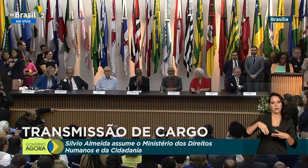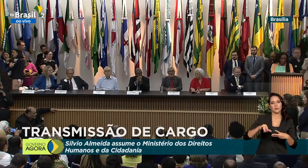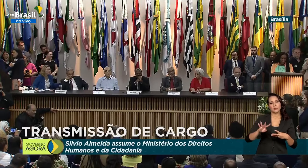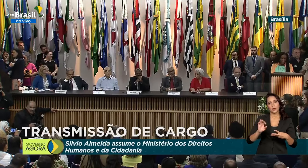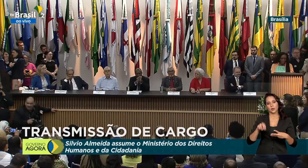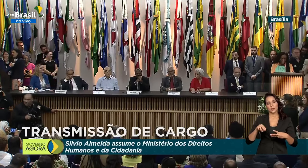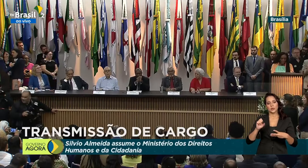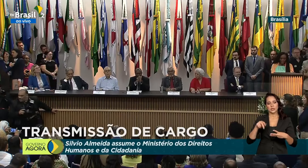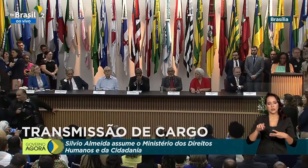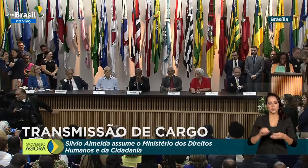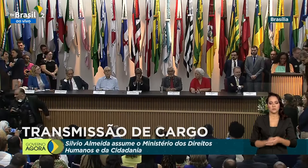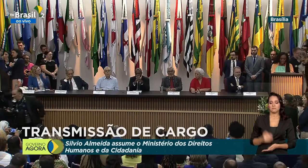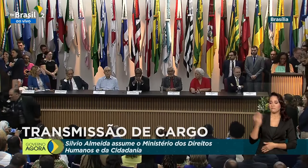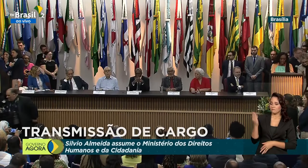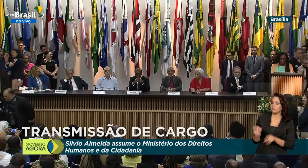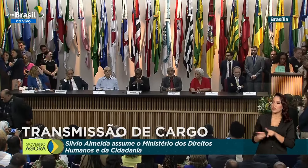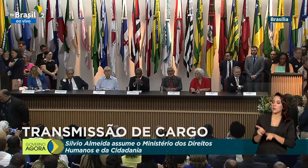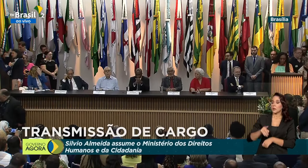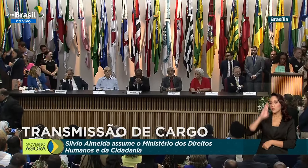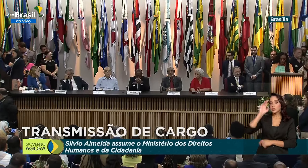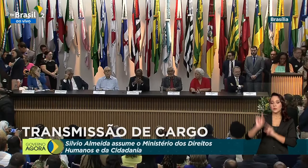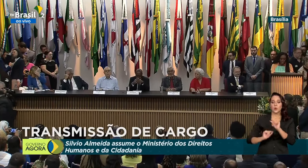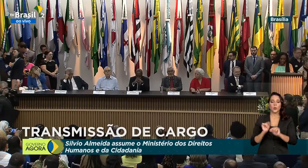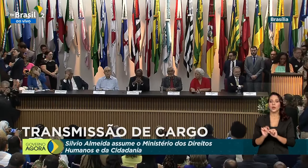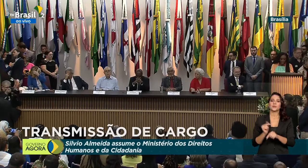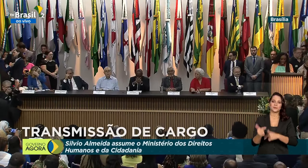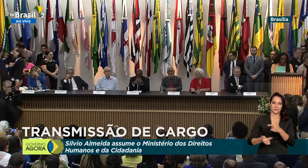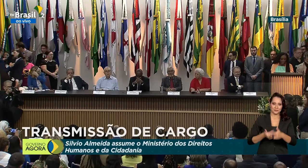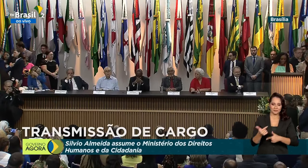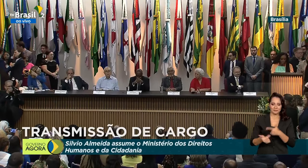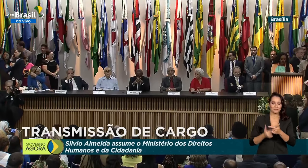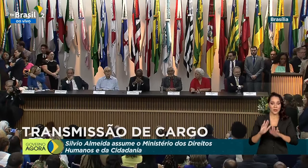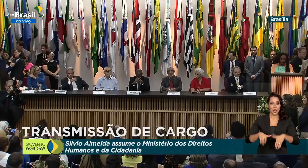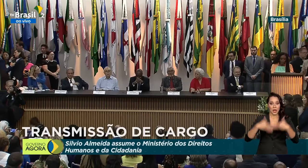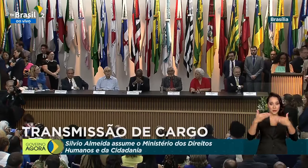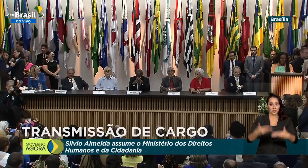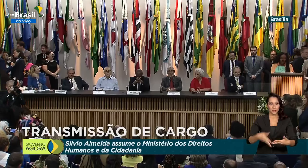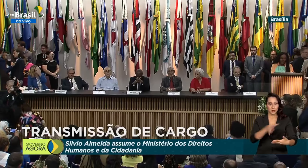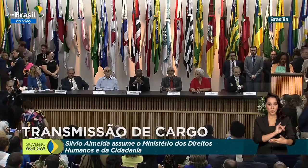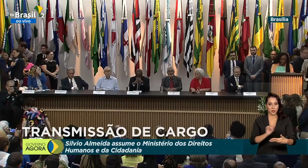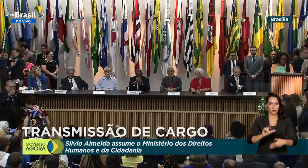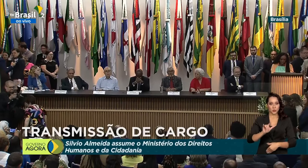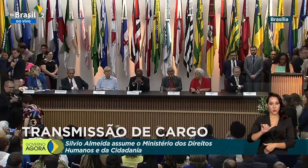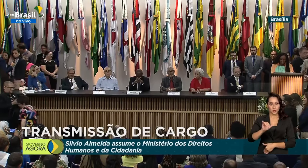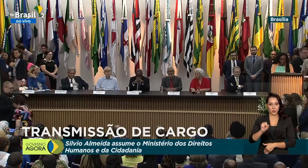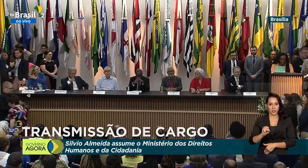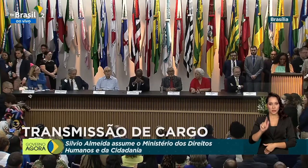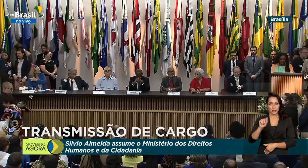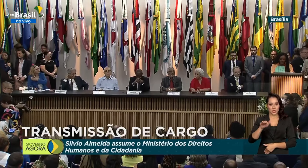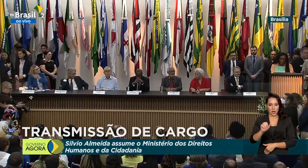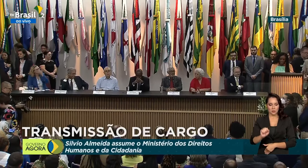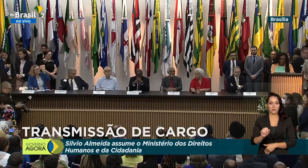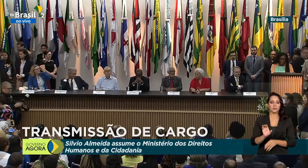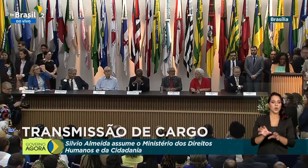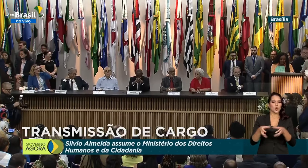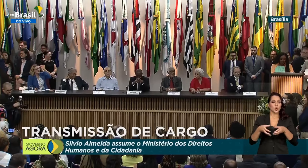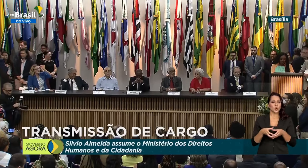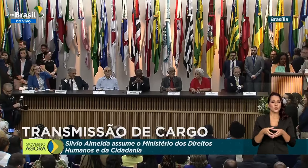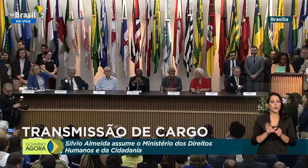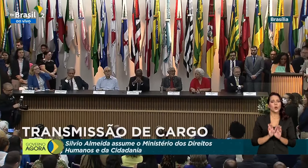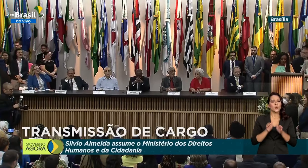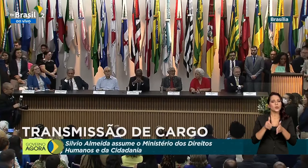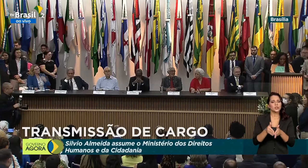Silvio Almeida também se destaca por sua atuação a frente do Instituto Luiz Gama organização que Visa